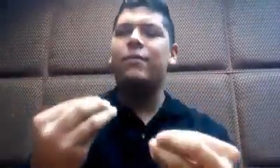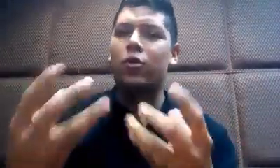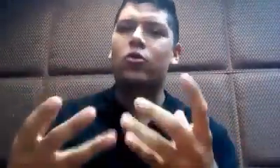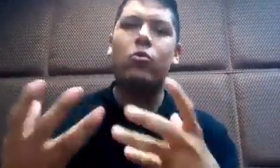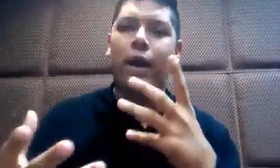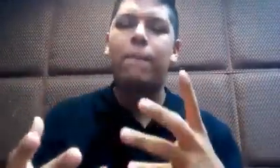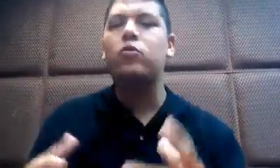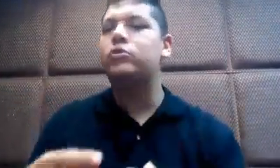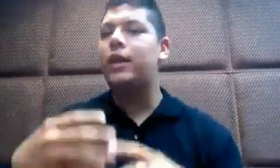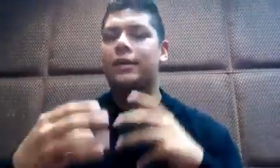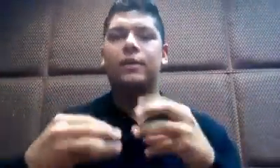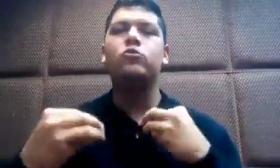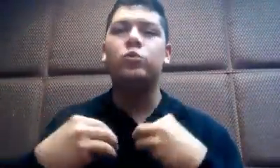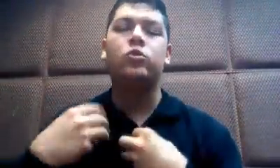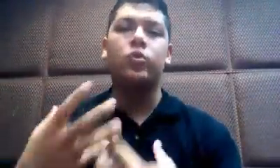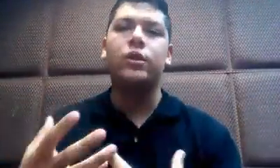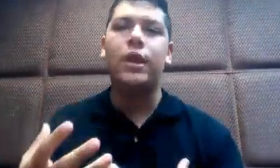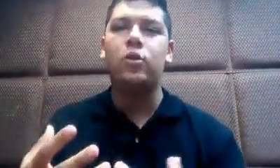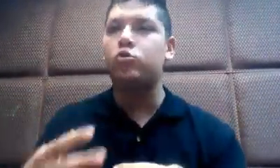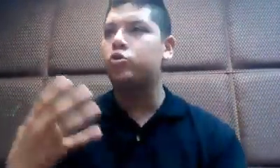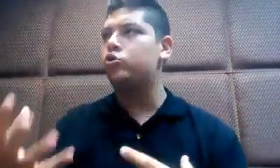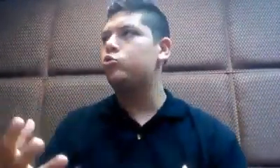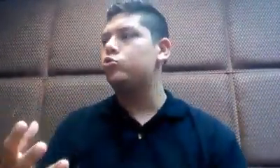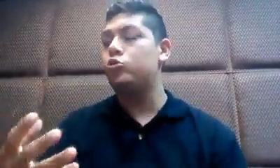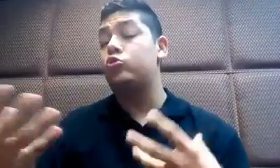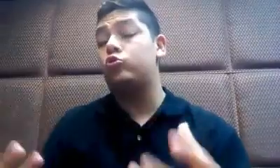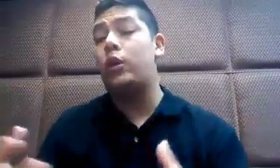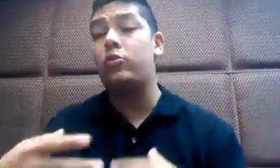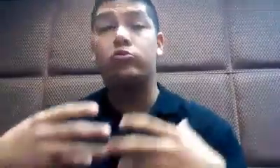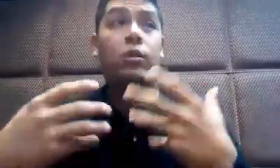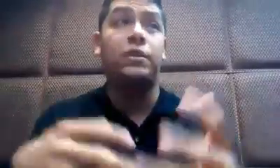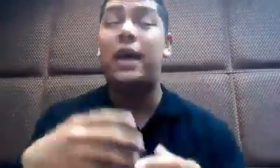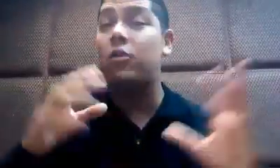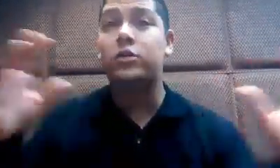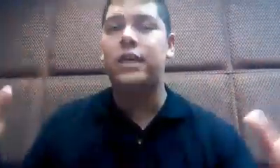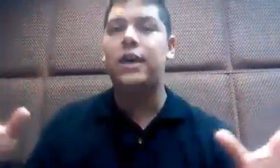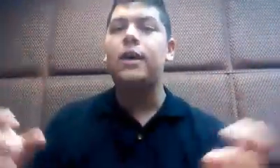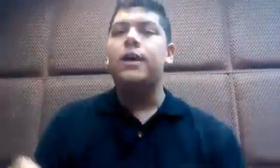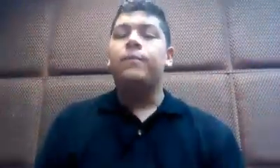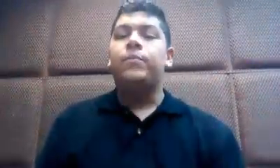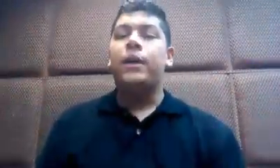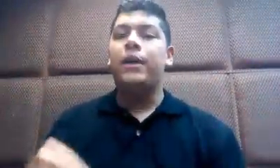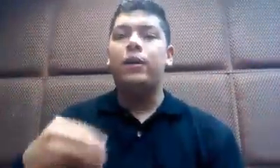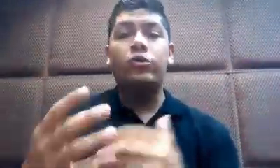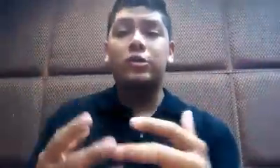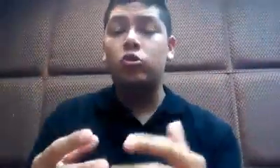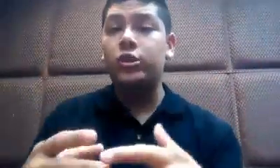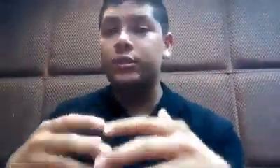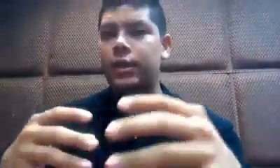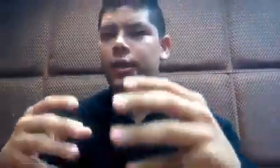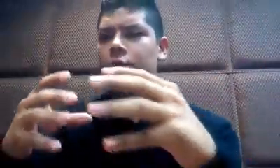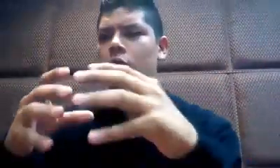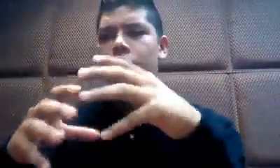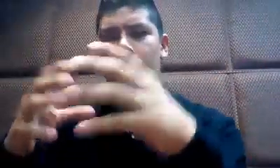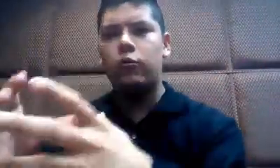mejor no ahorramos, que gastamos nuestro dinero, nuestro sueldo, nuestra mesa, lo que sea, en otras cosas, y no lo enfocamos